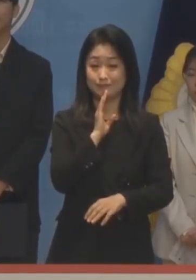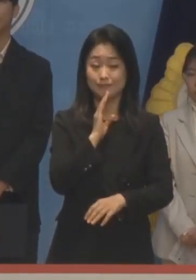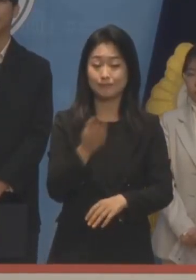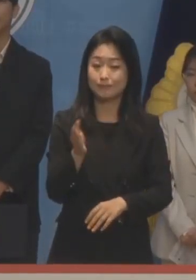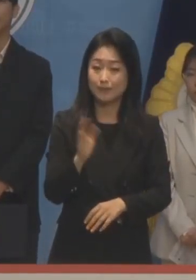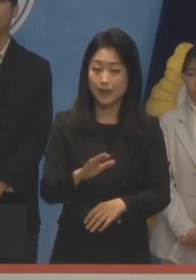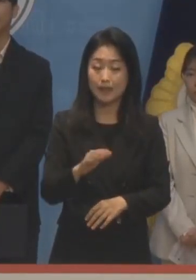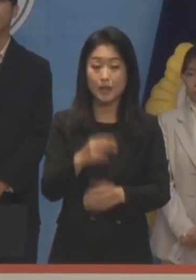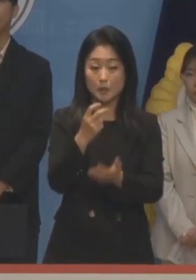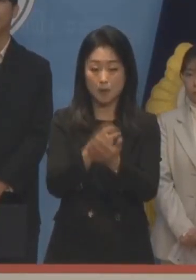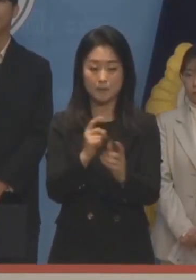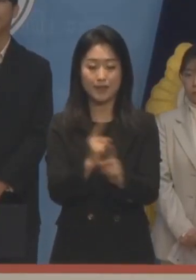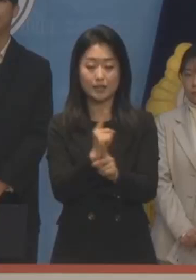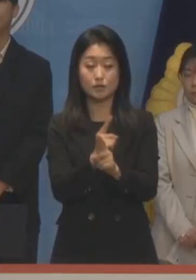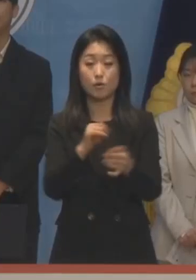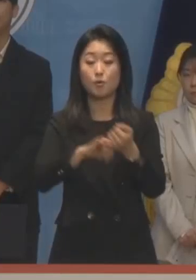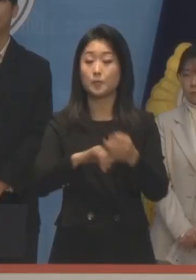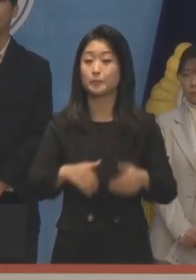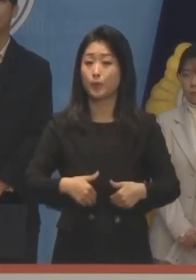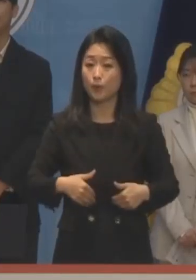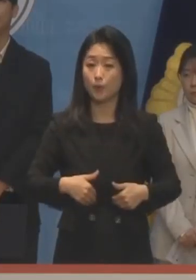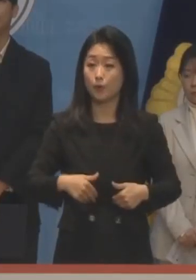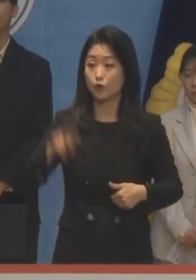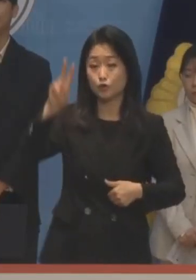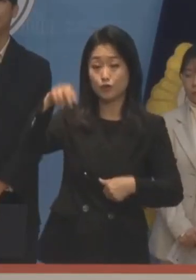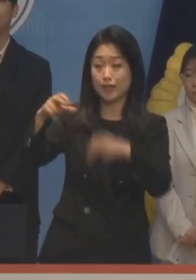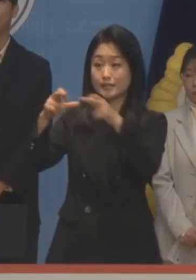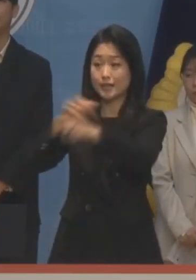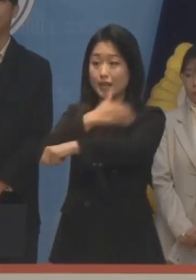이런 발의를 통해 우리 사회는 유엔 장애인